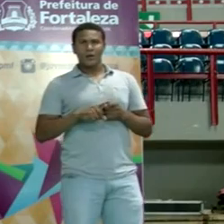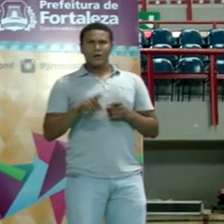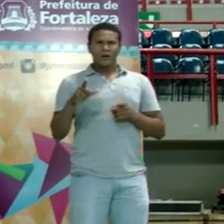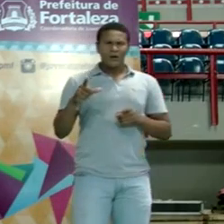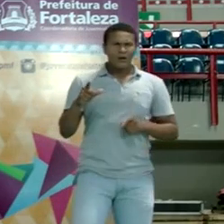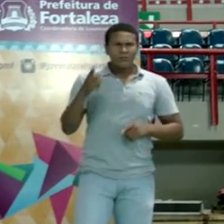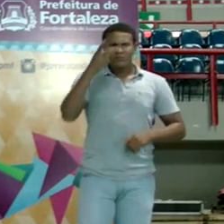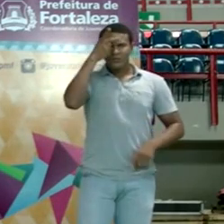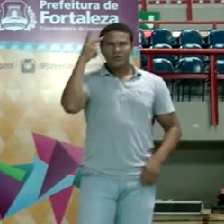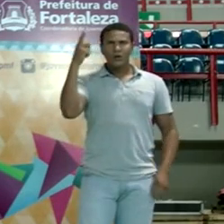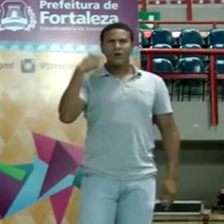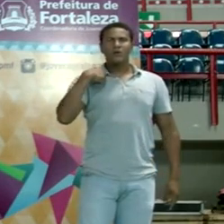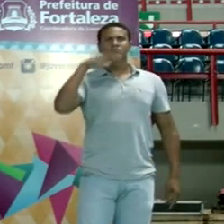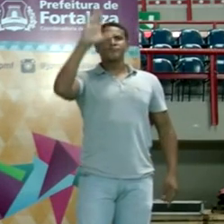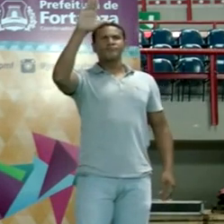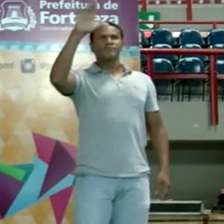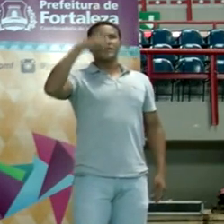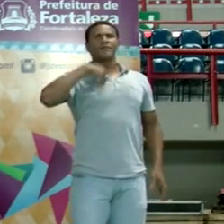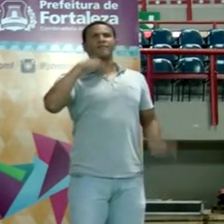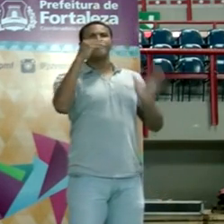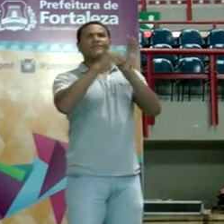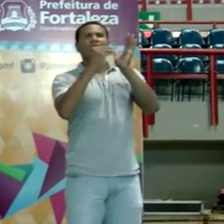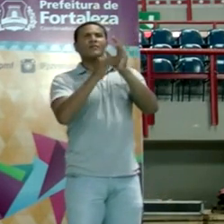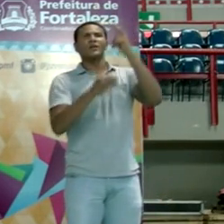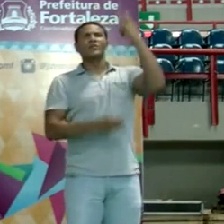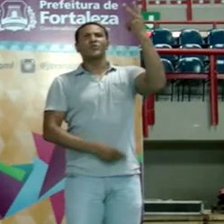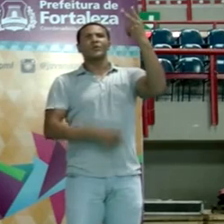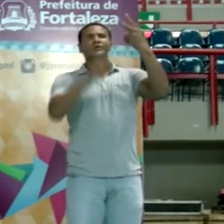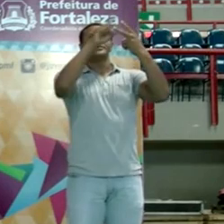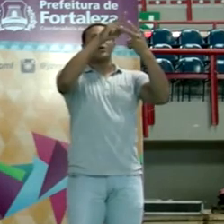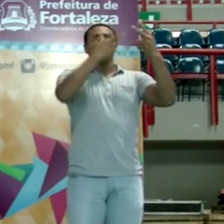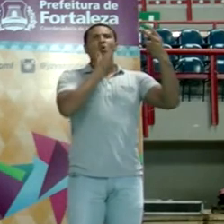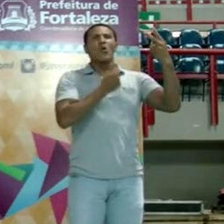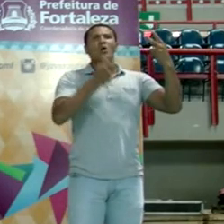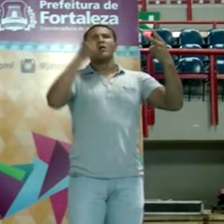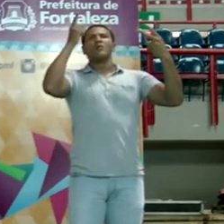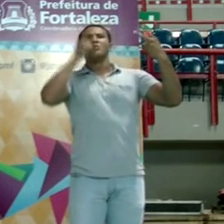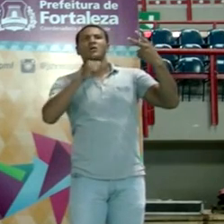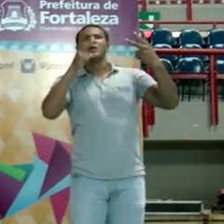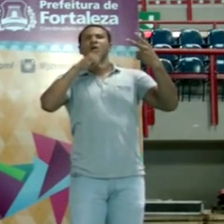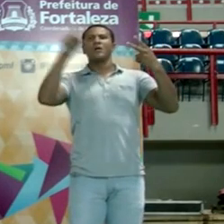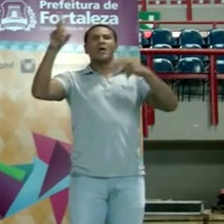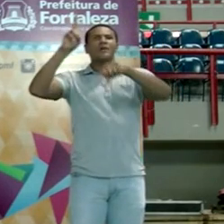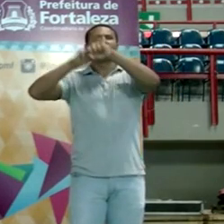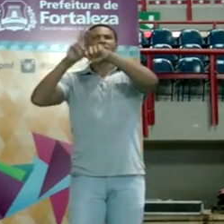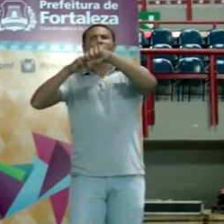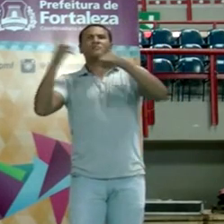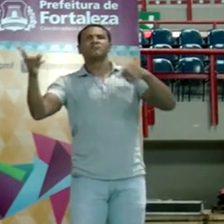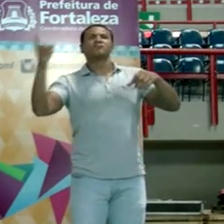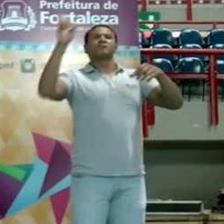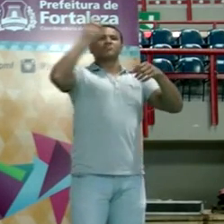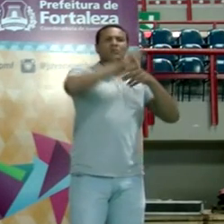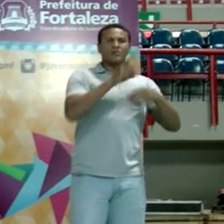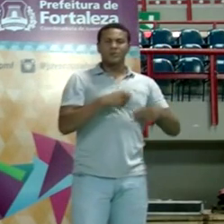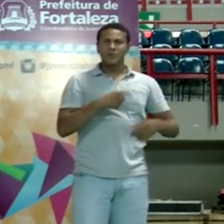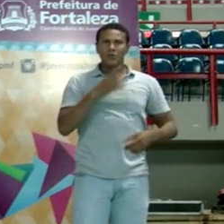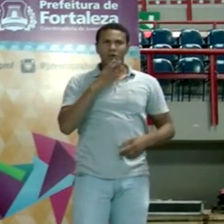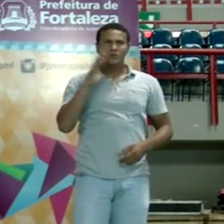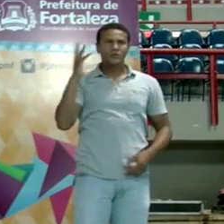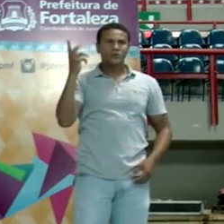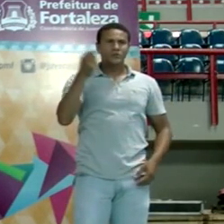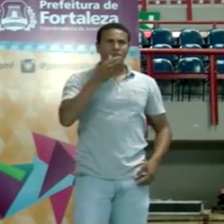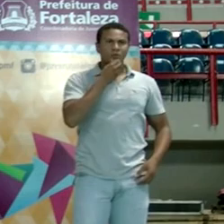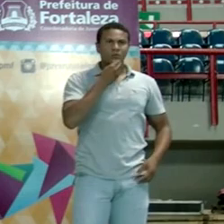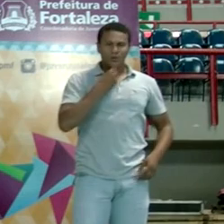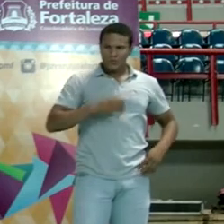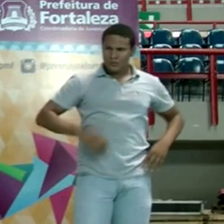rapaz que ele disse: professor, estão faltando 2, que era não sei quem, que estava na casa de vida, ele conhecia os 16.